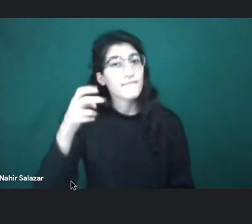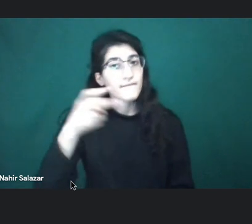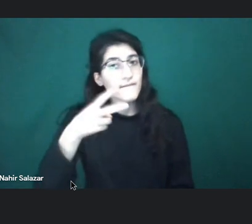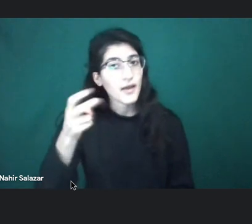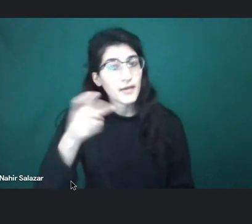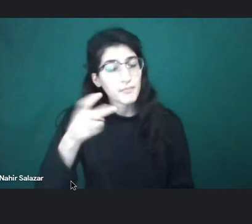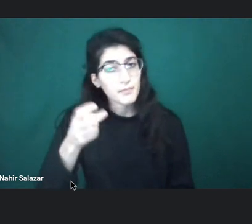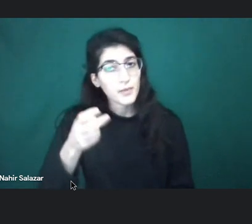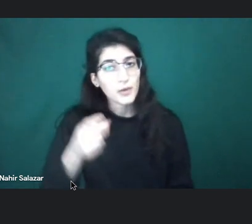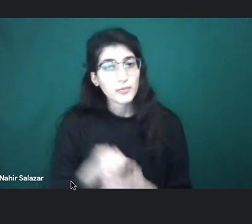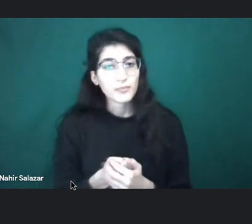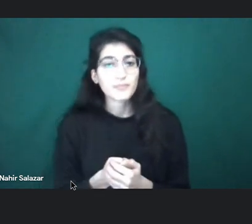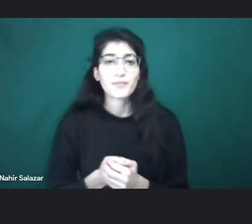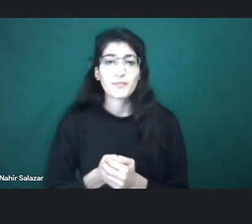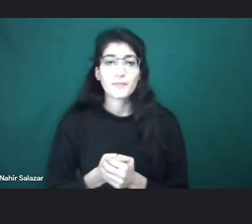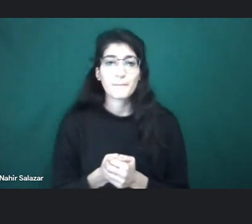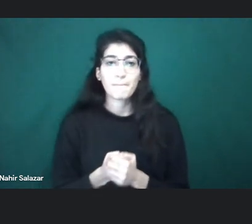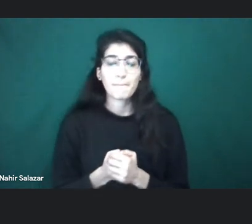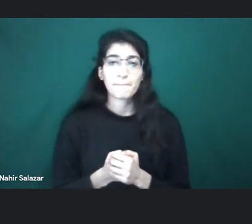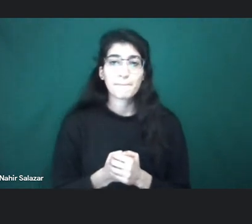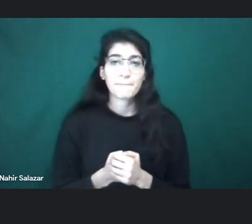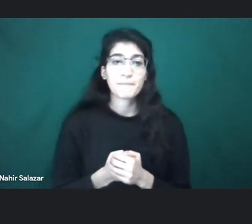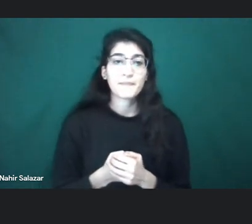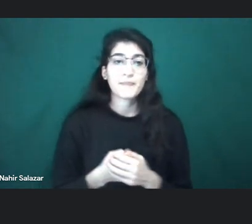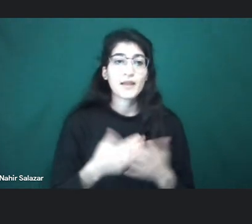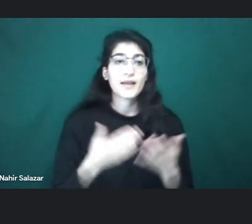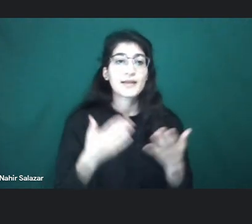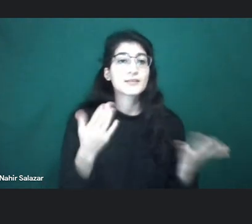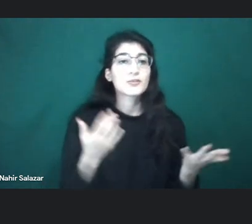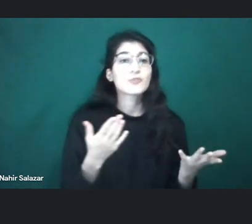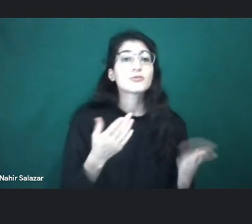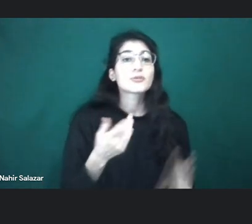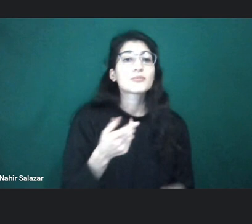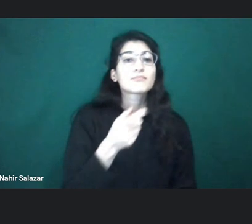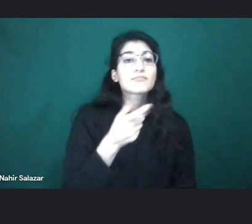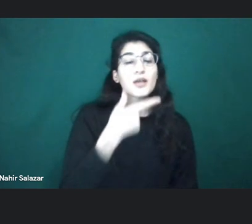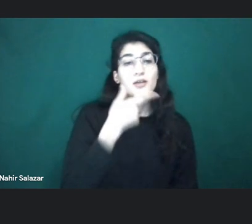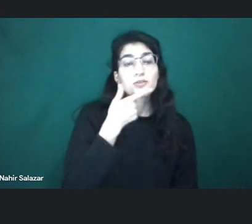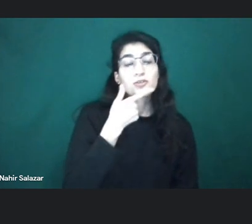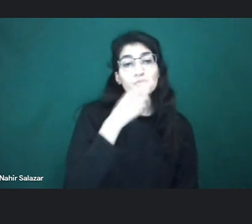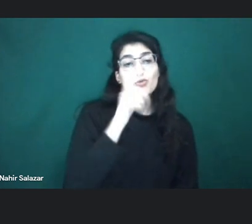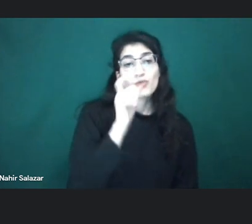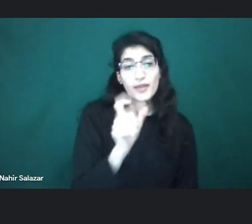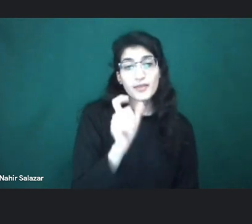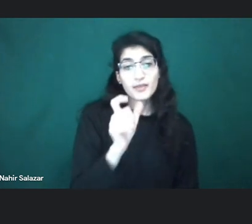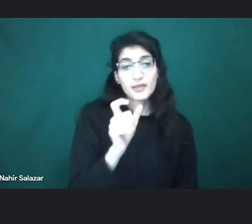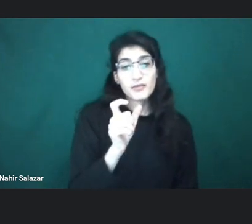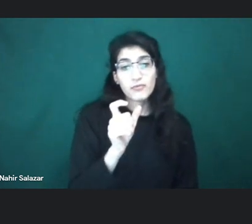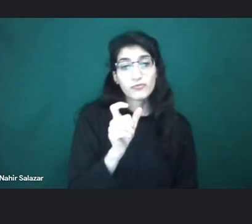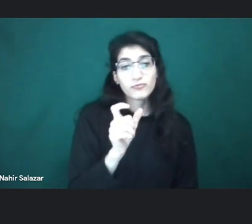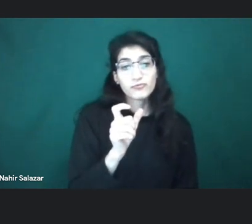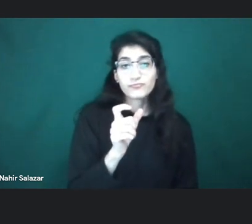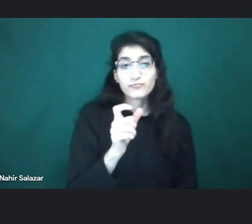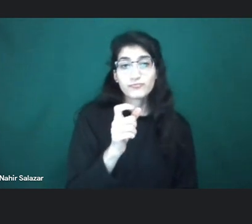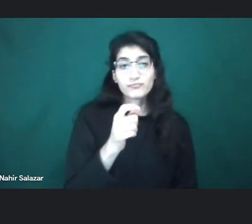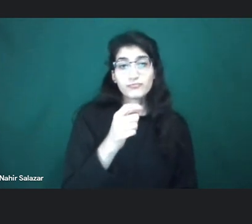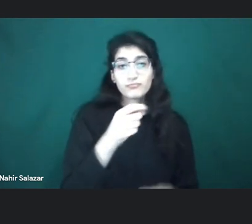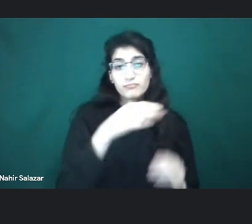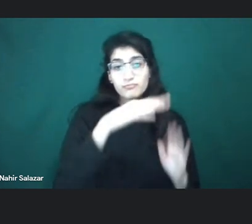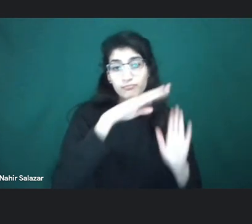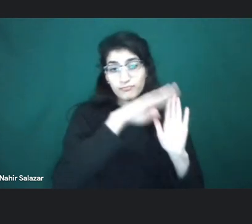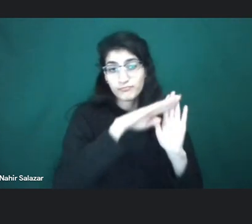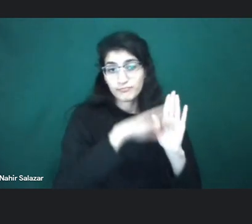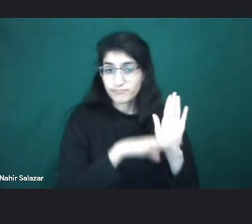Bien, entonces nos queda de sustantivos, societies, bueno, que estaba, Right literature relationship,